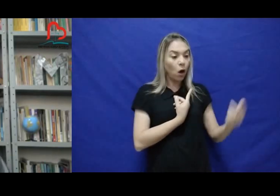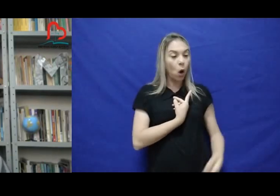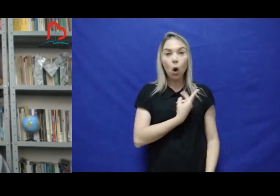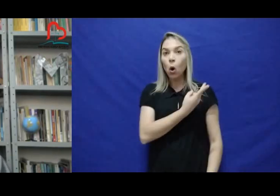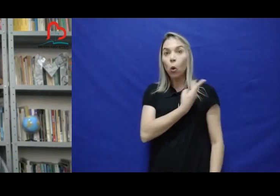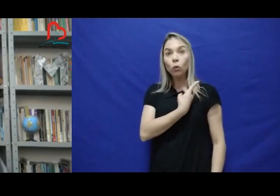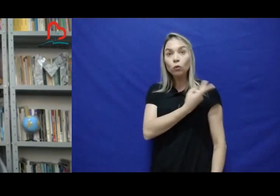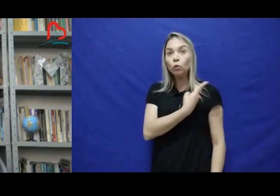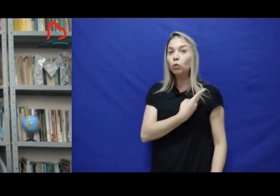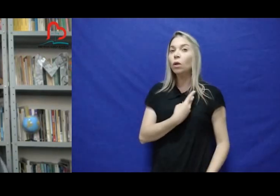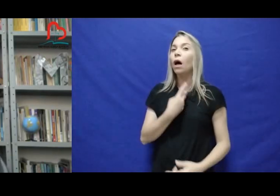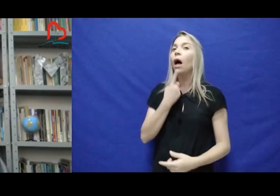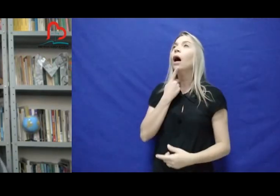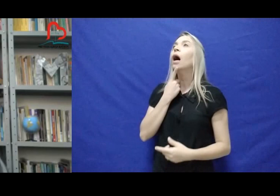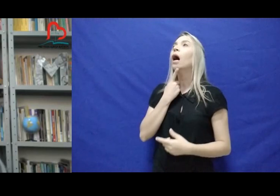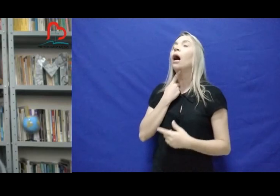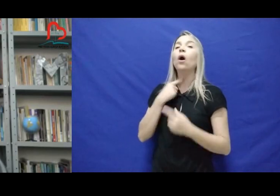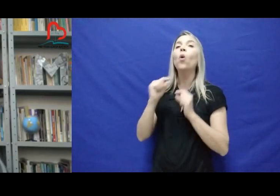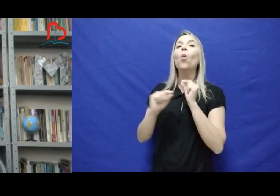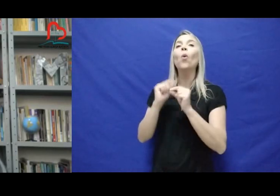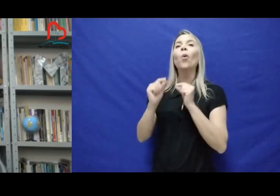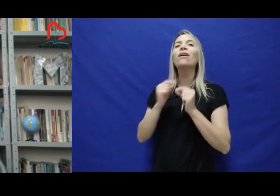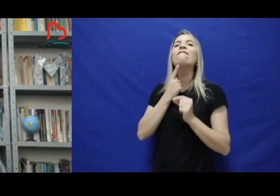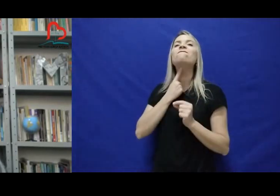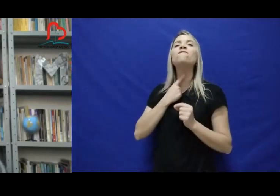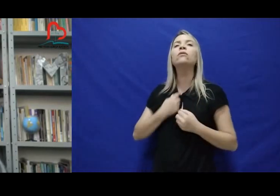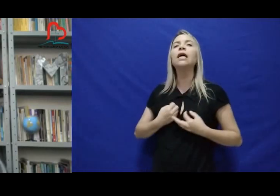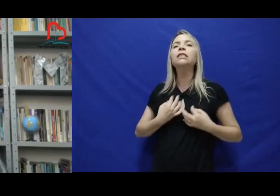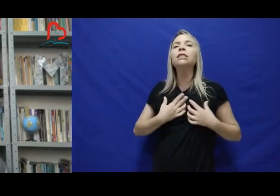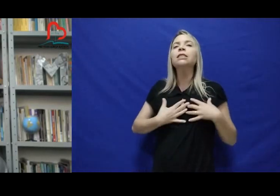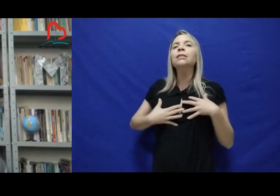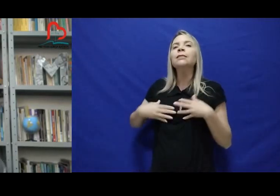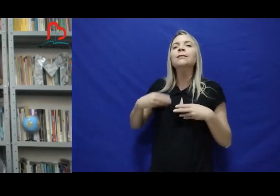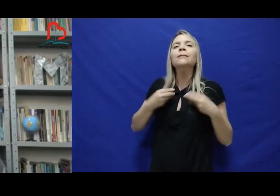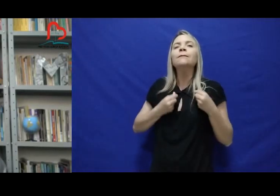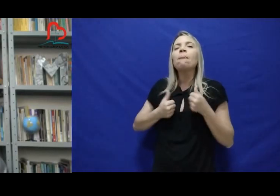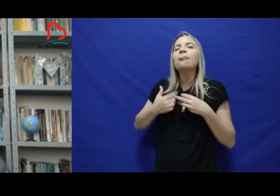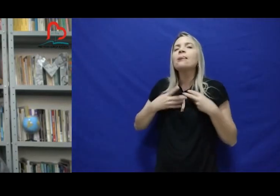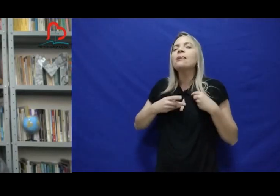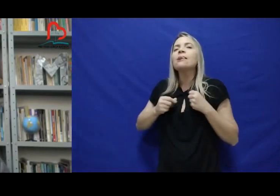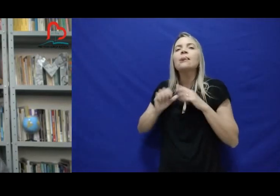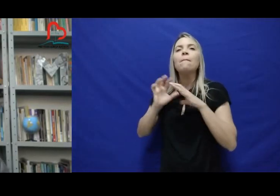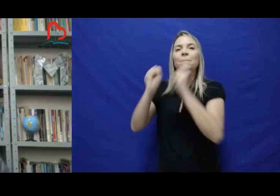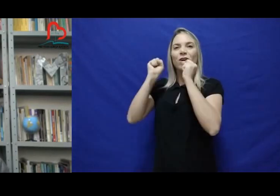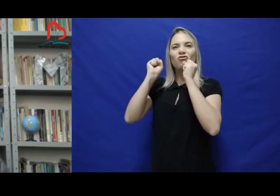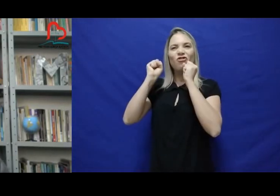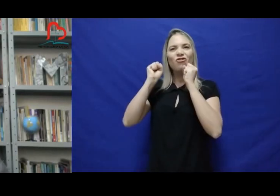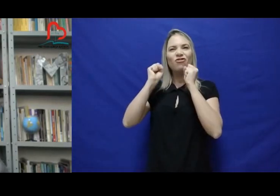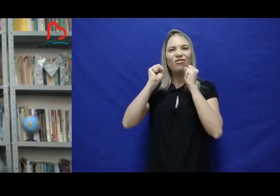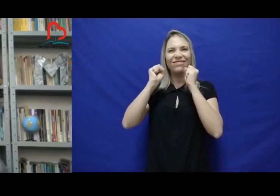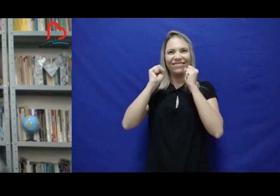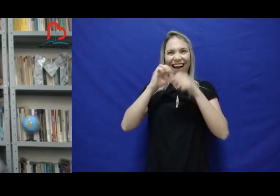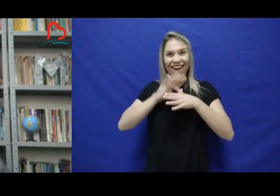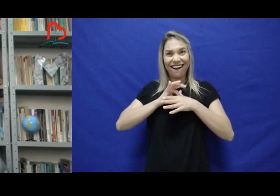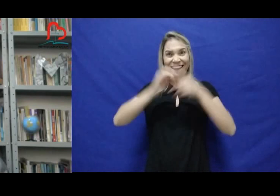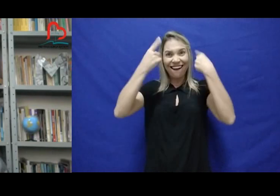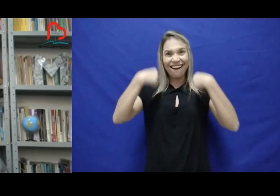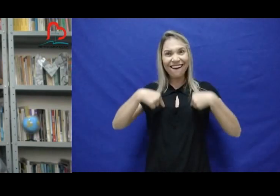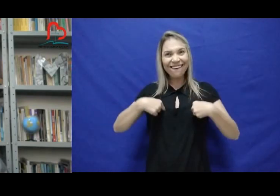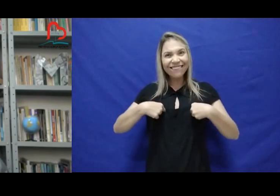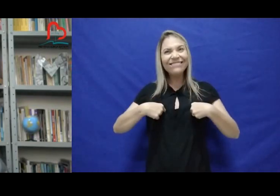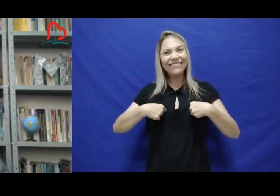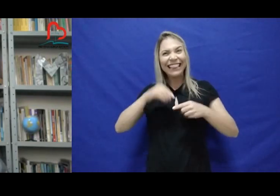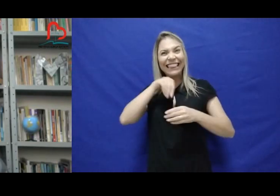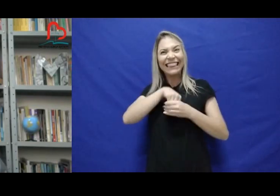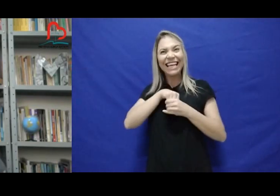Adão, ambos, cederam às paixões da carne, Se nós olharmos mais uma vez para